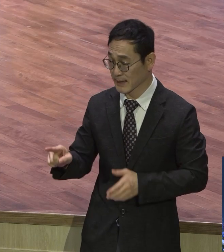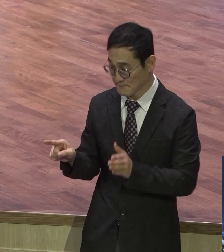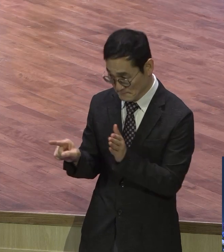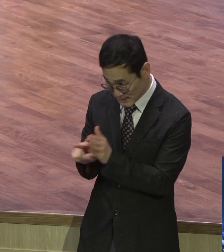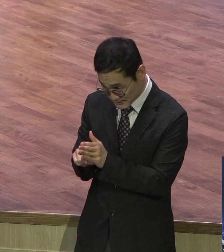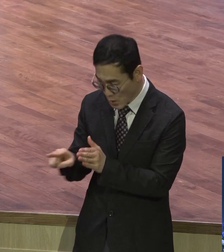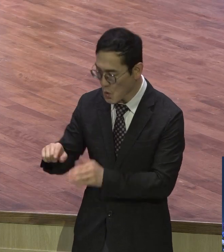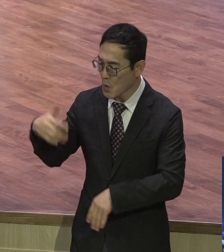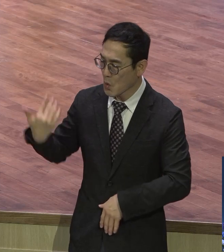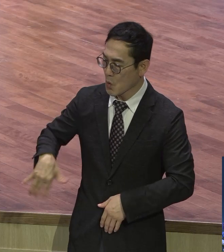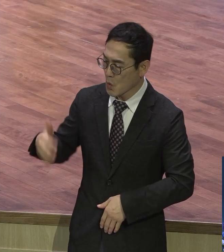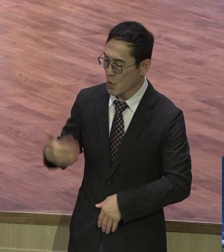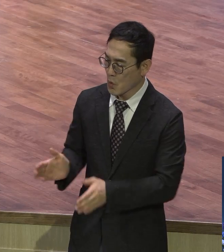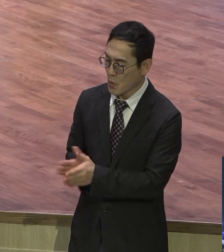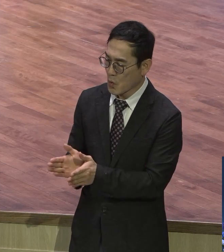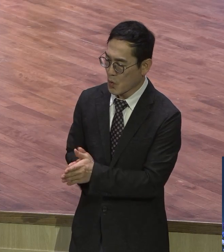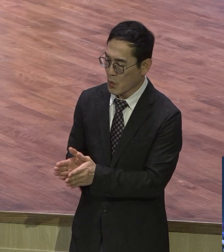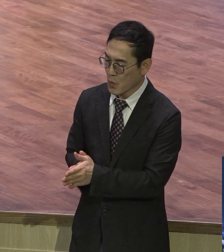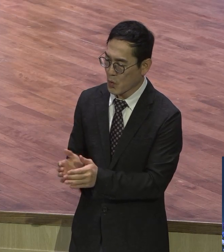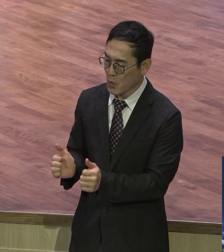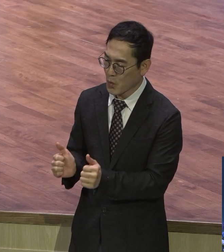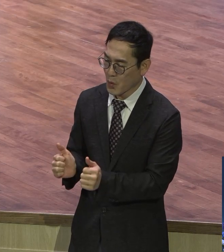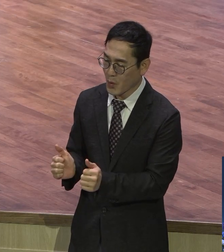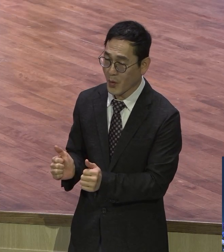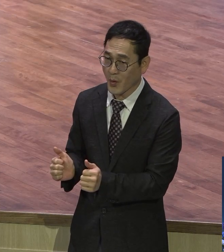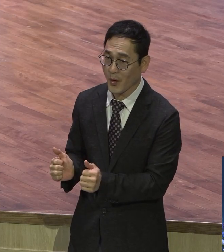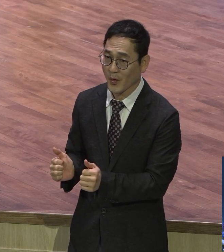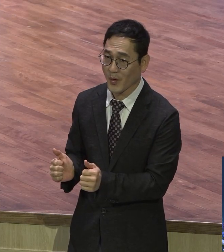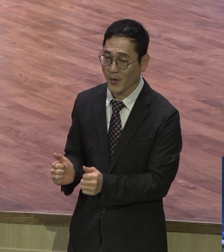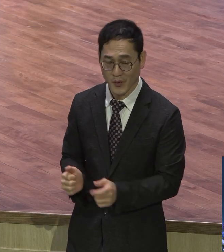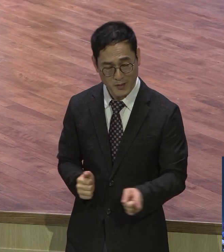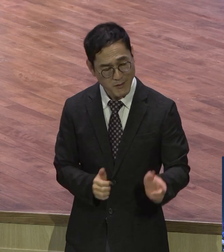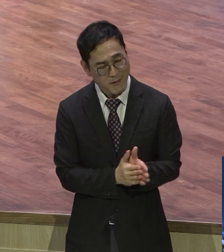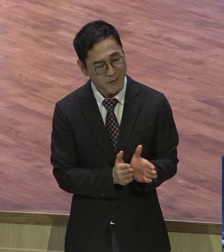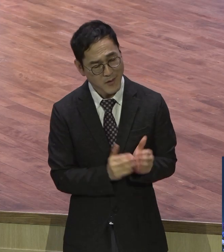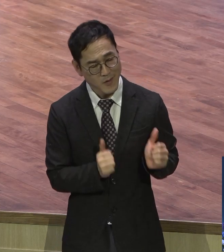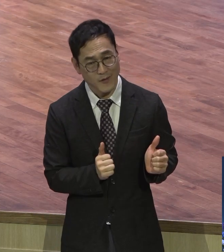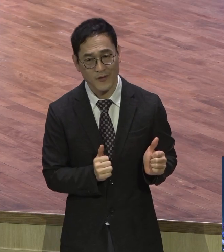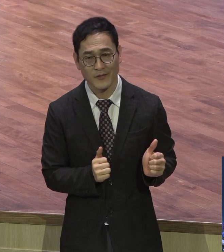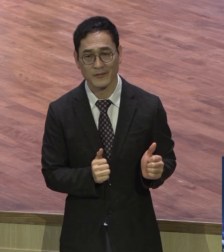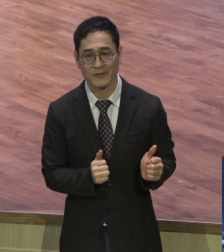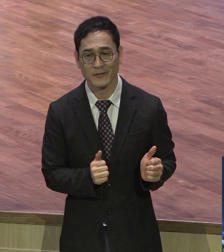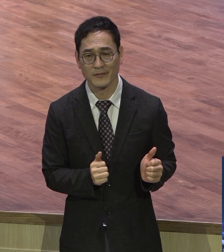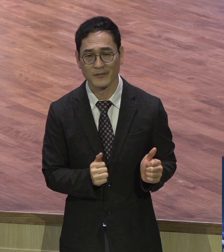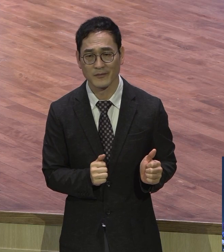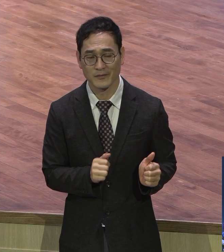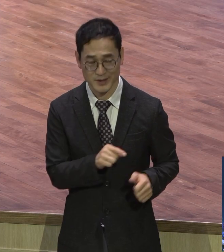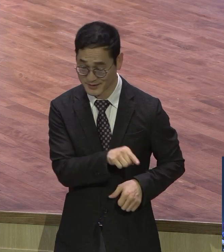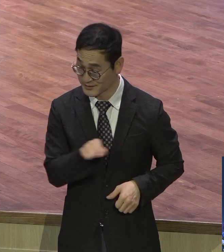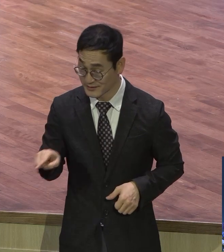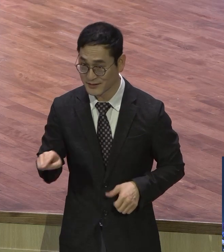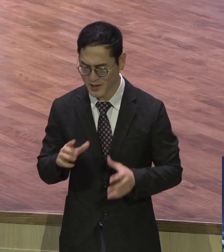정도로 이들의 믿음은 그냥 믿음이 아니고 절대 믿음이었어요.